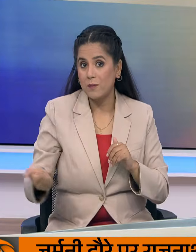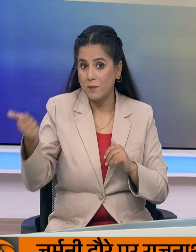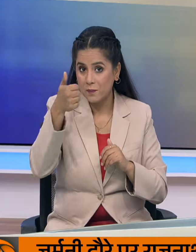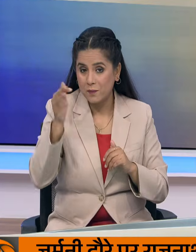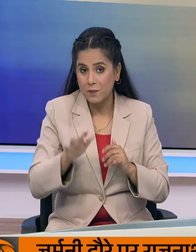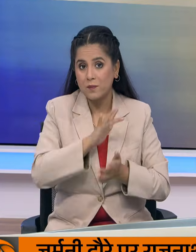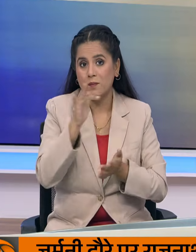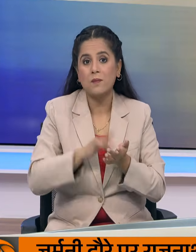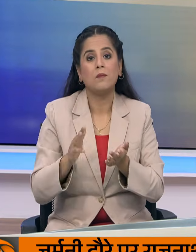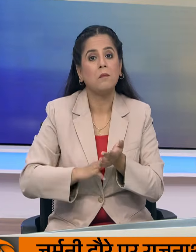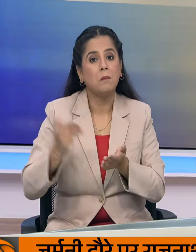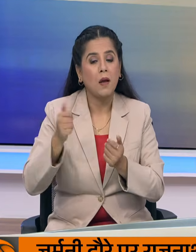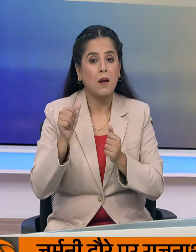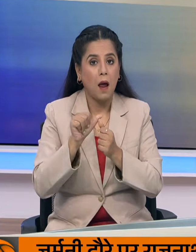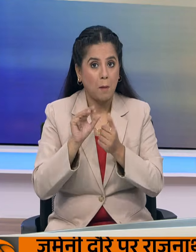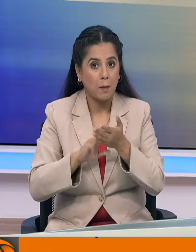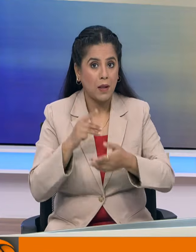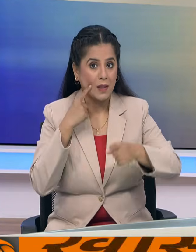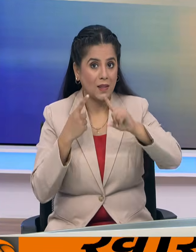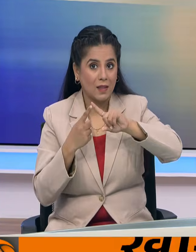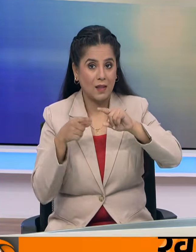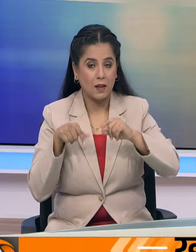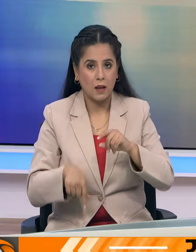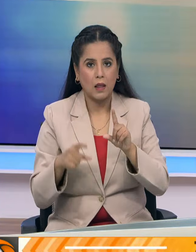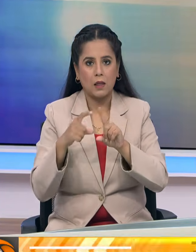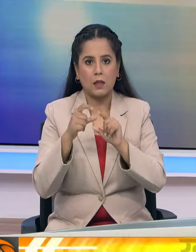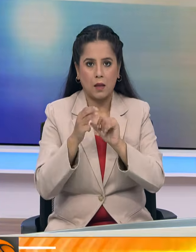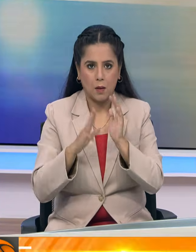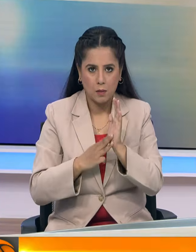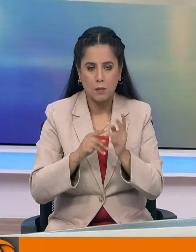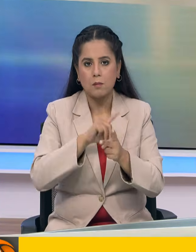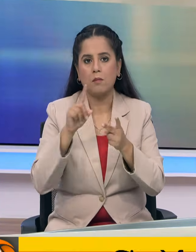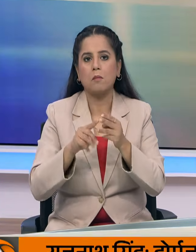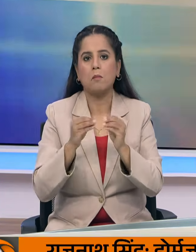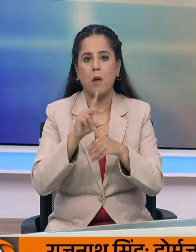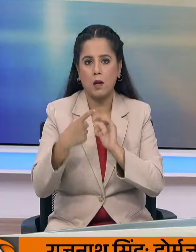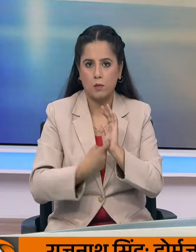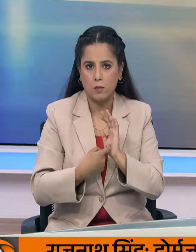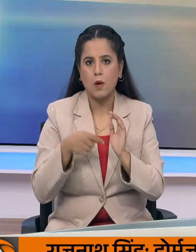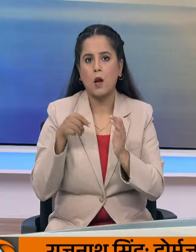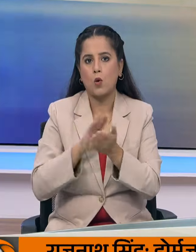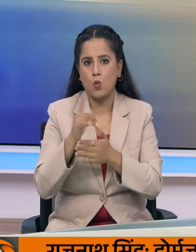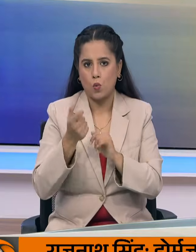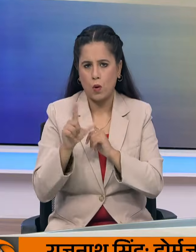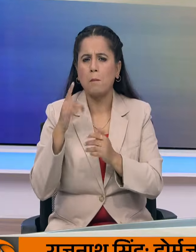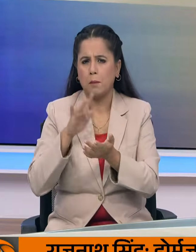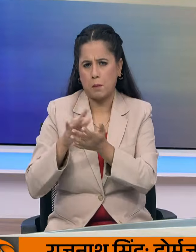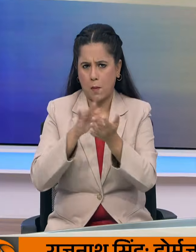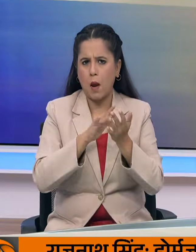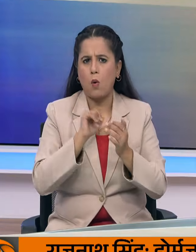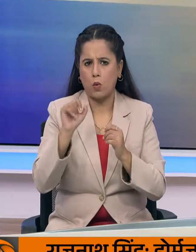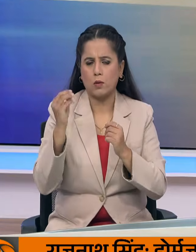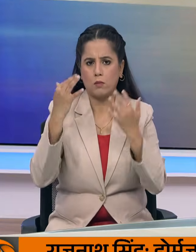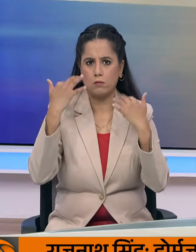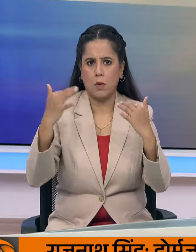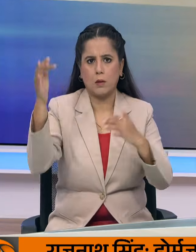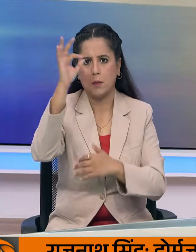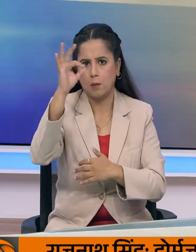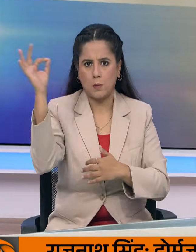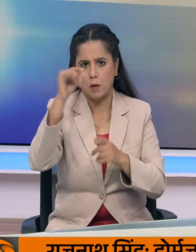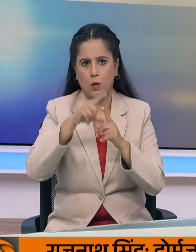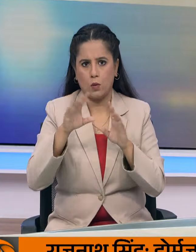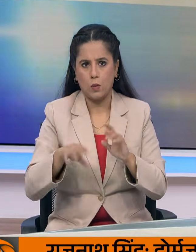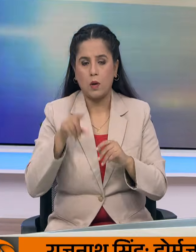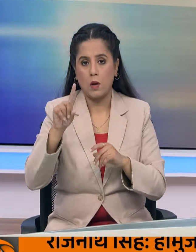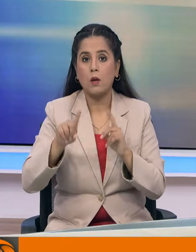और केंद्रीय मंत्री अमित शाह दमदम, बानीपुर, हावड़ा, हुगली के सप्तग्राम में चुनावी जनसभा करेंगे। इसके